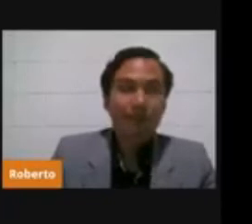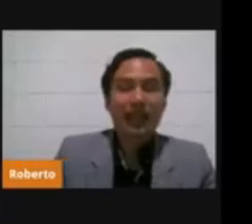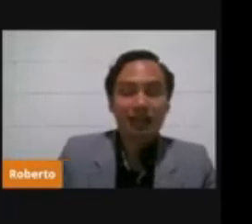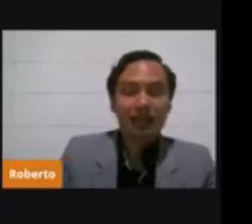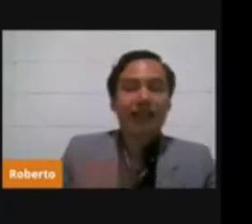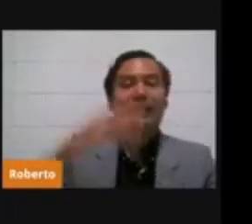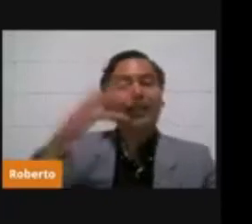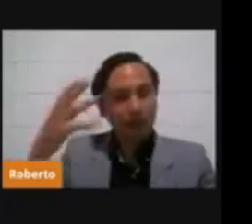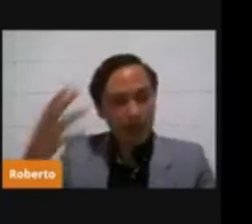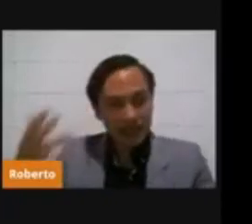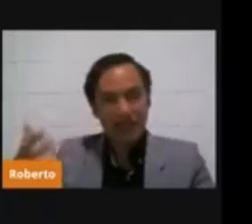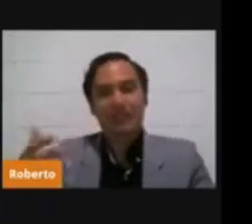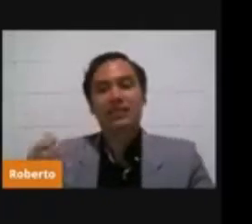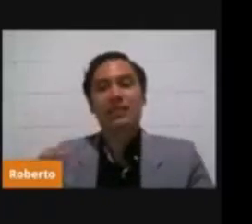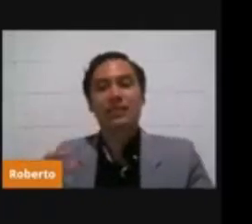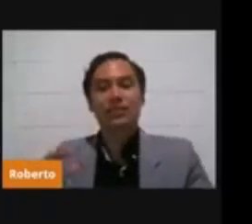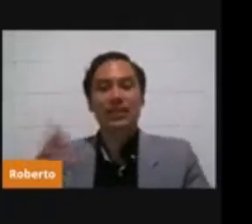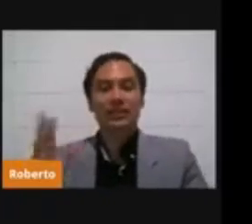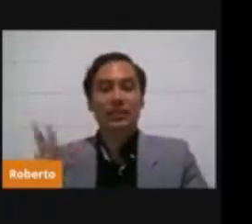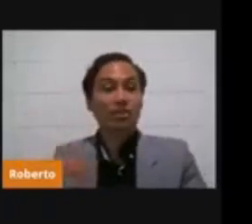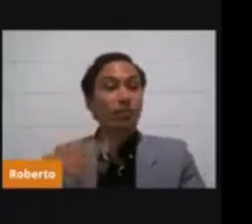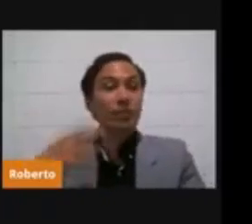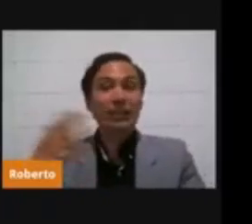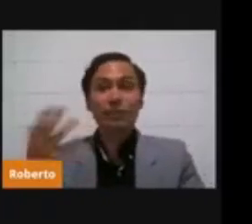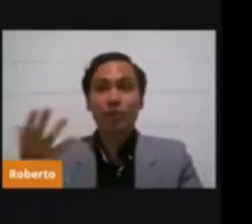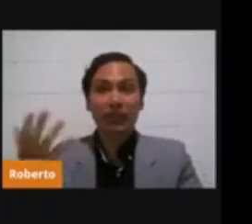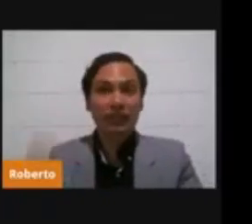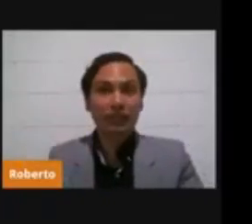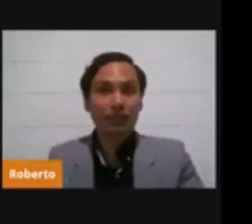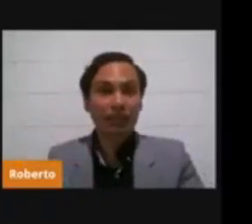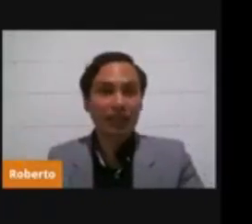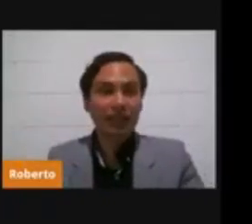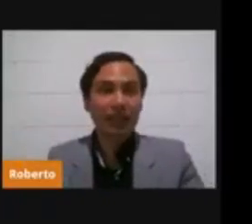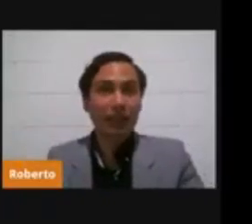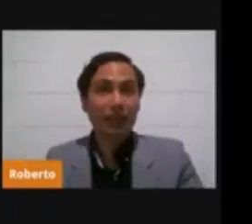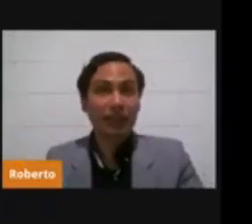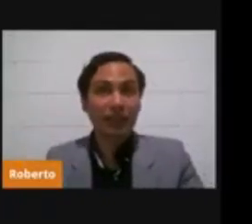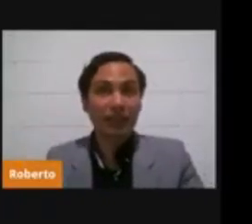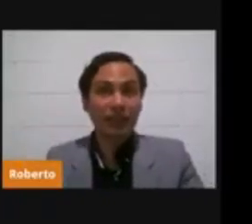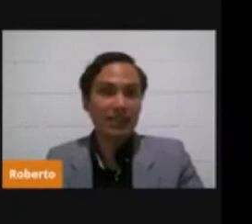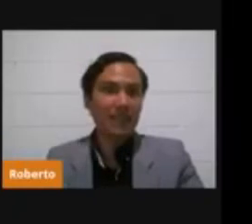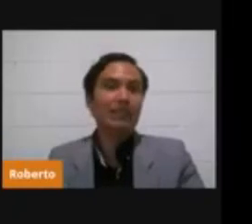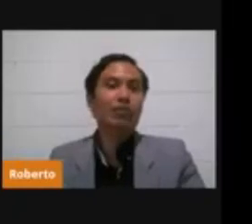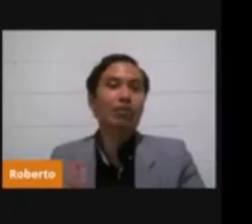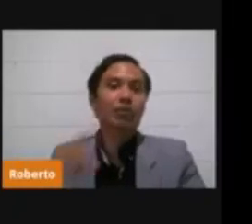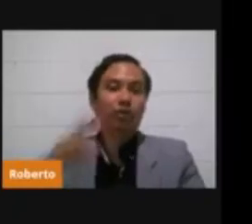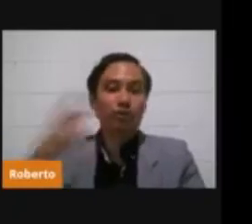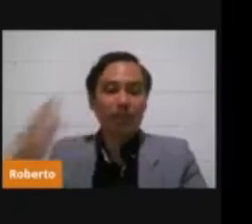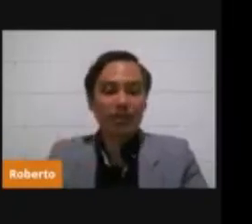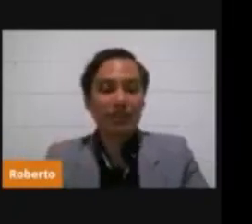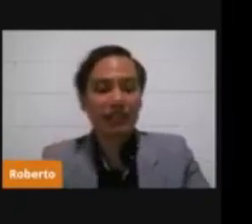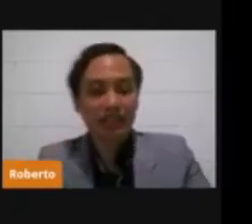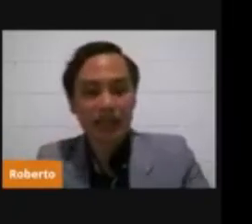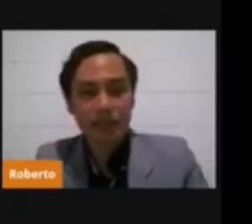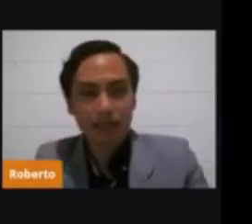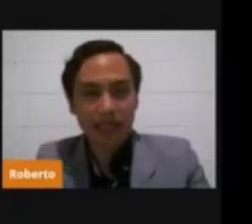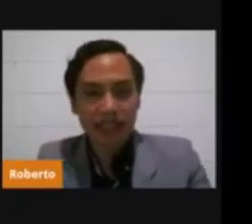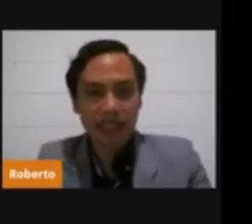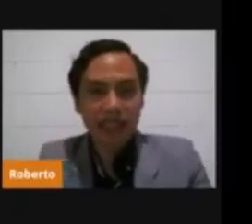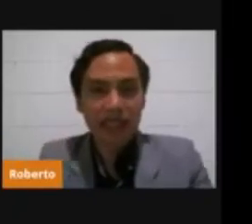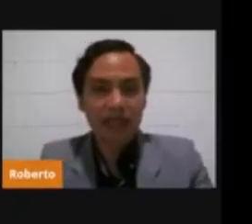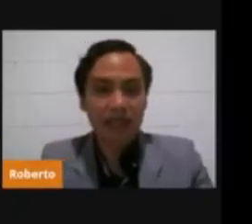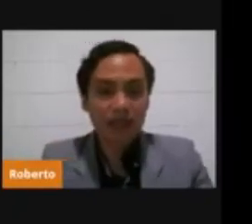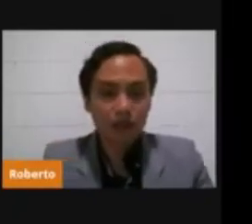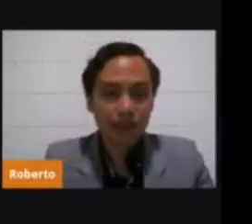sordas hablan lengua de señas. Y entonces es sumamente importante porque al aprender lengua de señas estamos como rompiendo esas